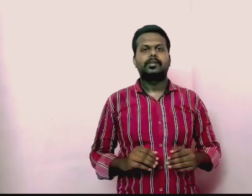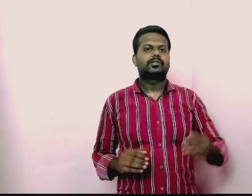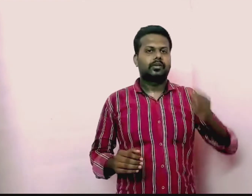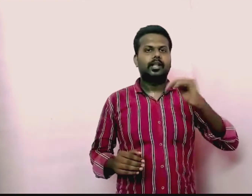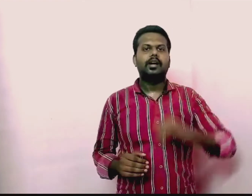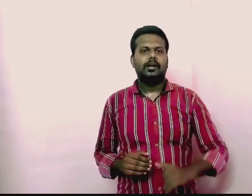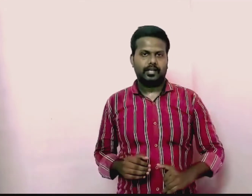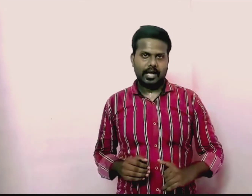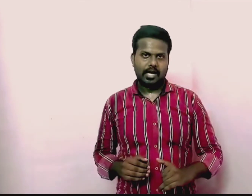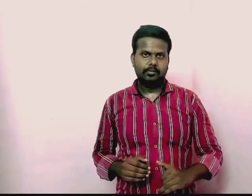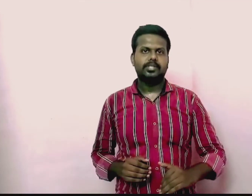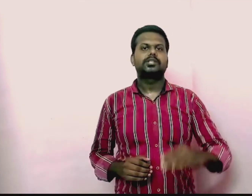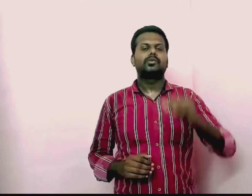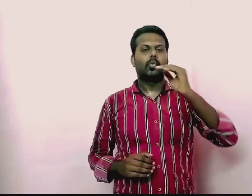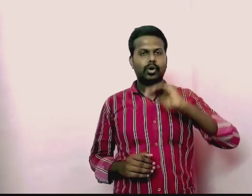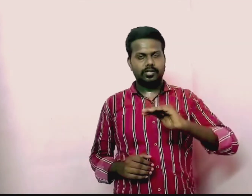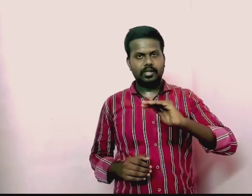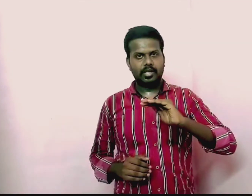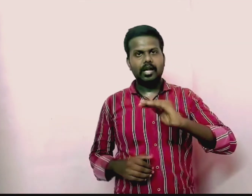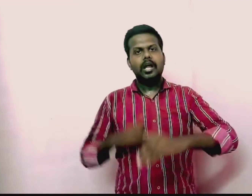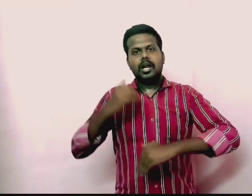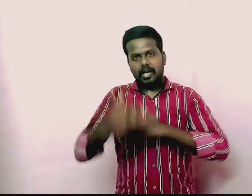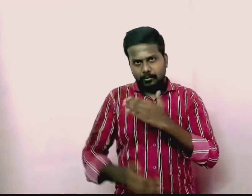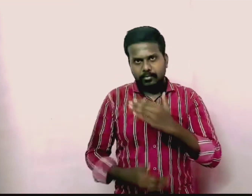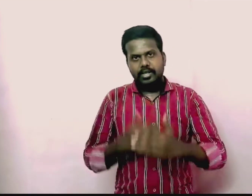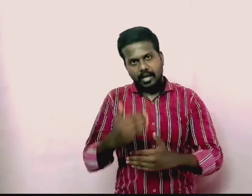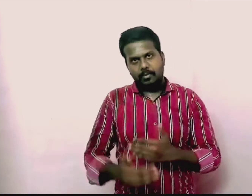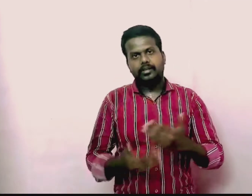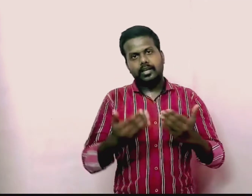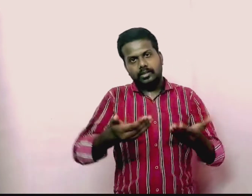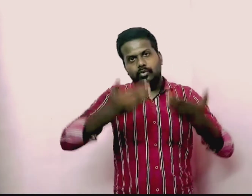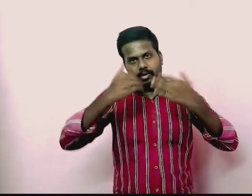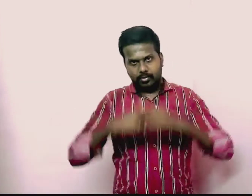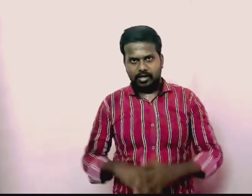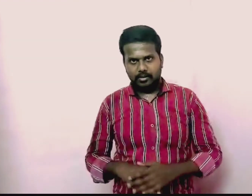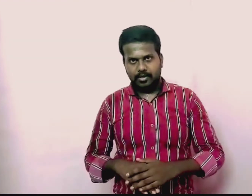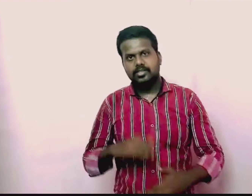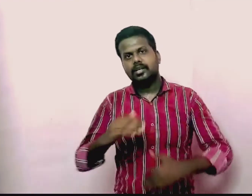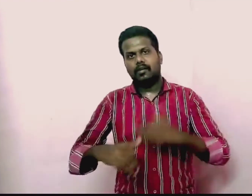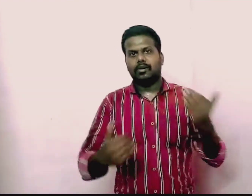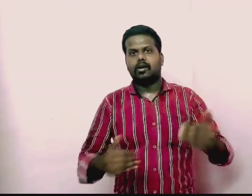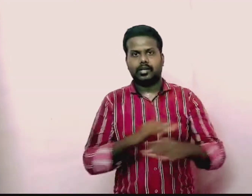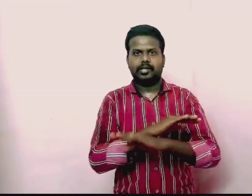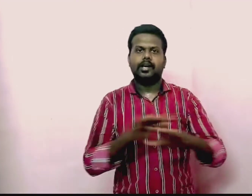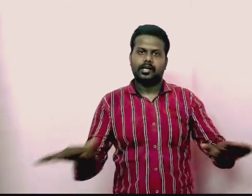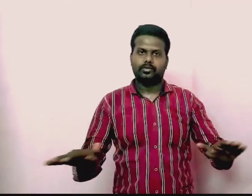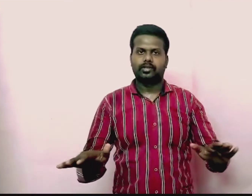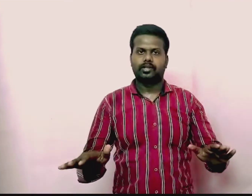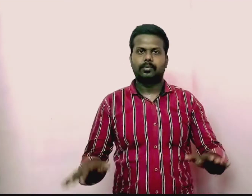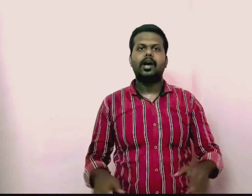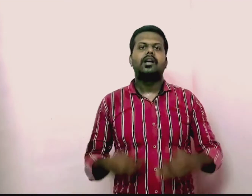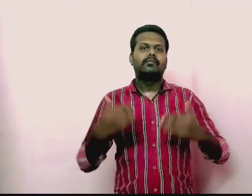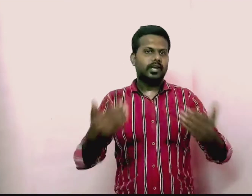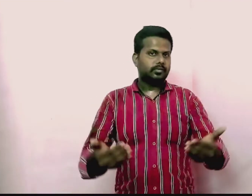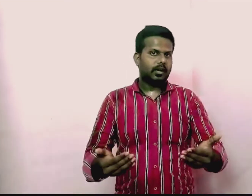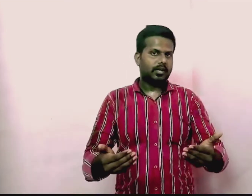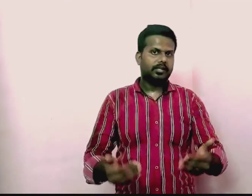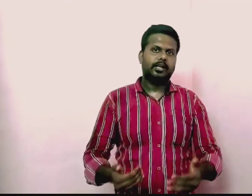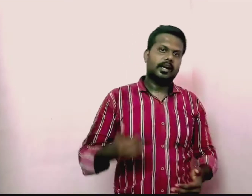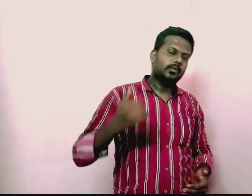அப்படின்னு சொல்லிதான் இதை ஆரம்பிச்சு ஒரு சிலரை நம்பி ஏமாத்தி அதுக்குரிய பணத்தை பறிச்சுட்டு அவன் கான்டாக்டை அதோட நிறுத்திப்பான். பேஸ்புக் கான்டாக்ட்ங்கிறதுனால